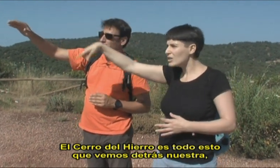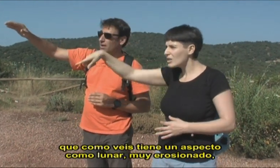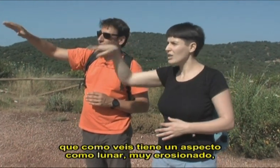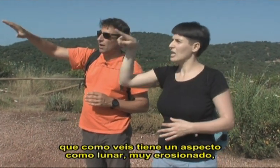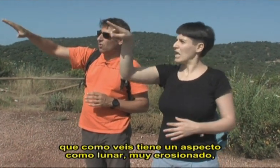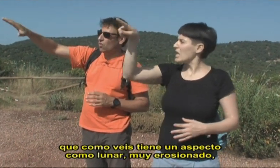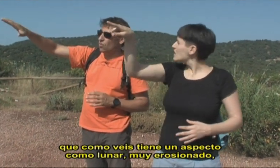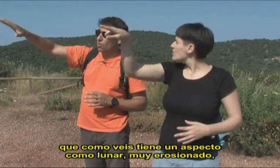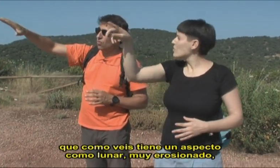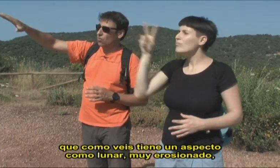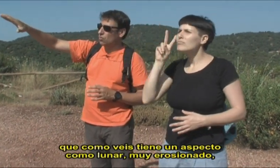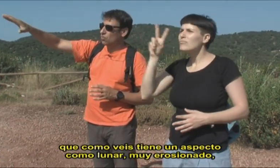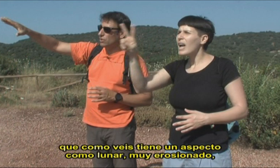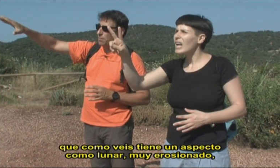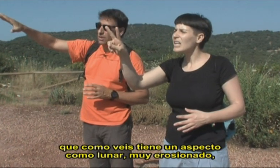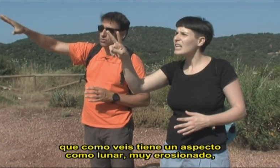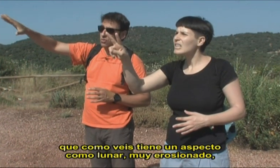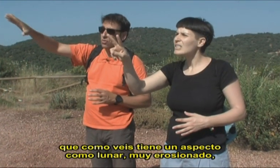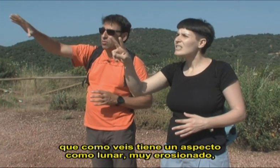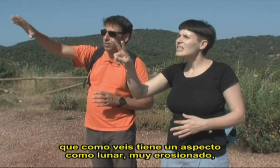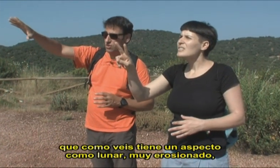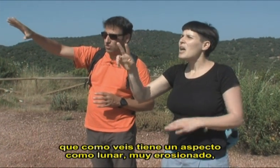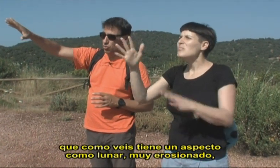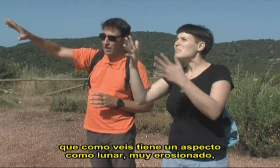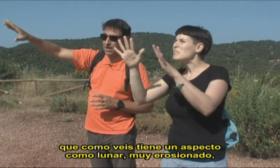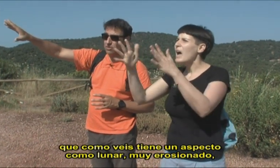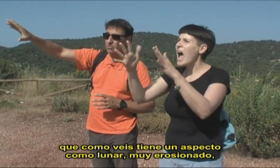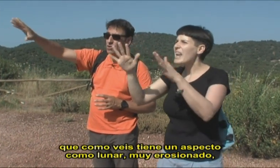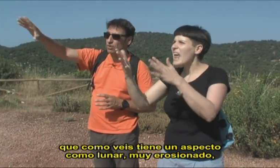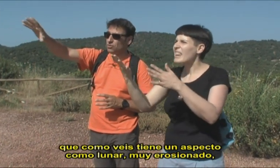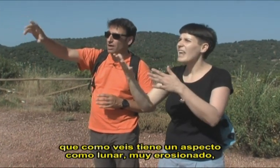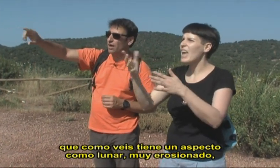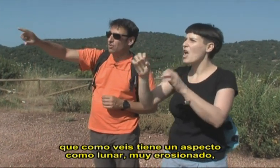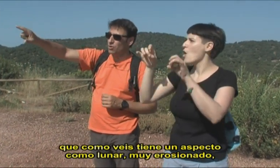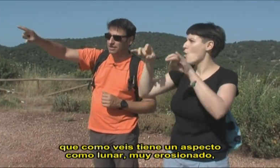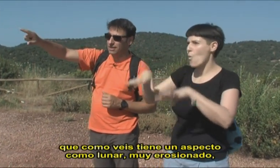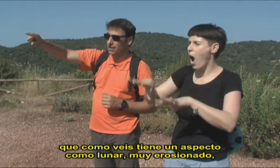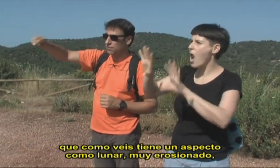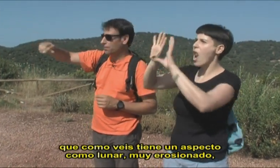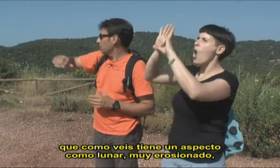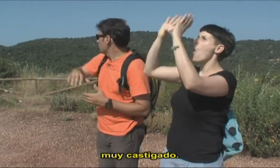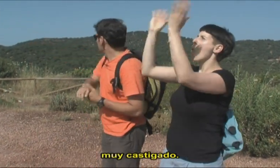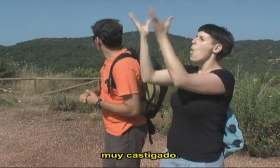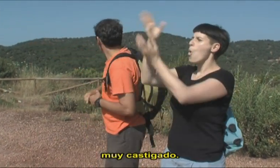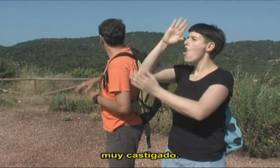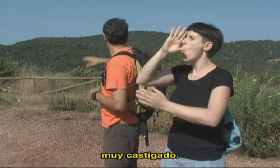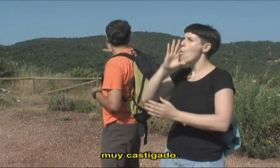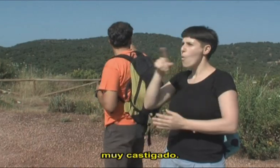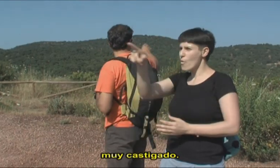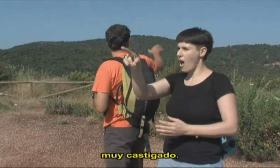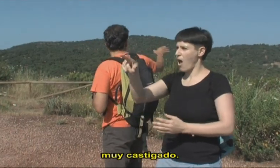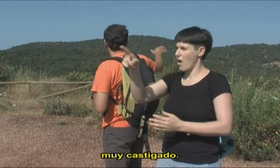que como veis tiene un aspecto como lunar, muy erosionado, muy castigado.